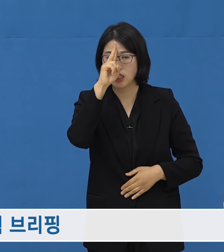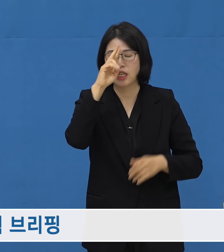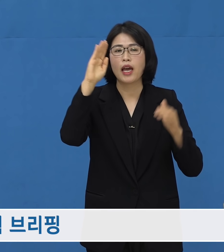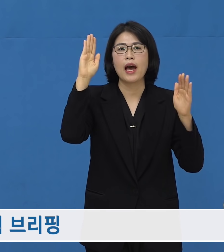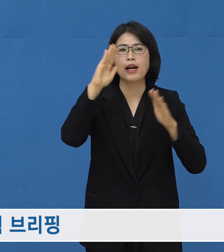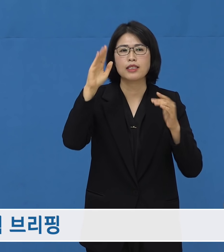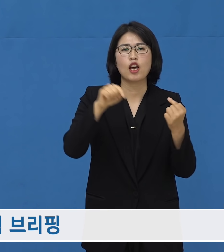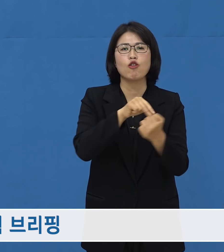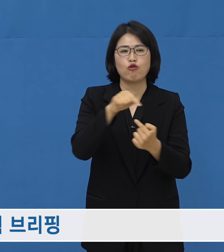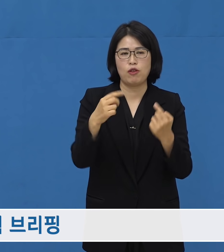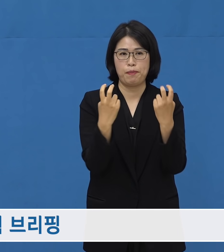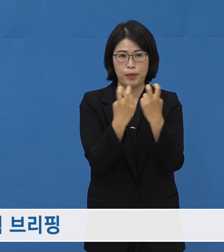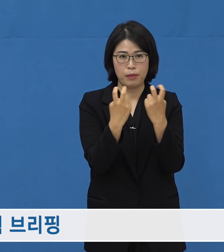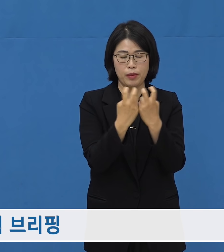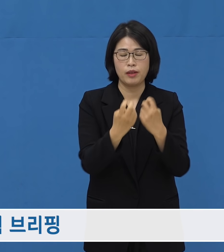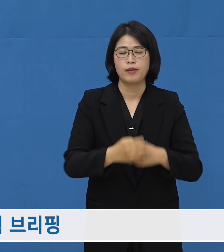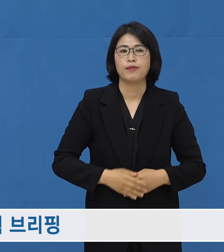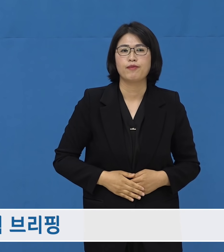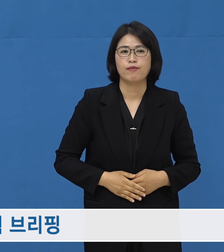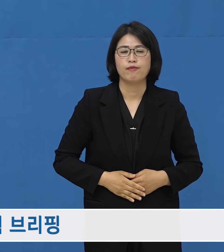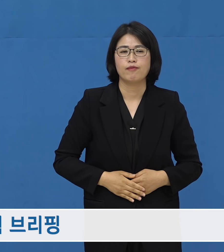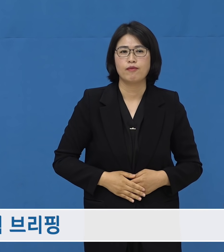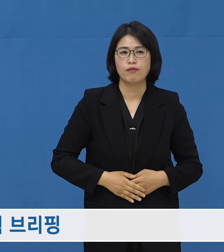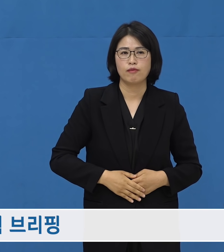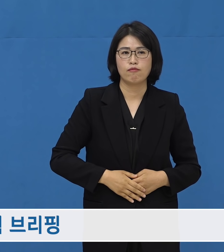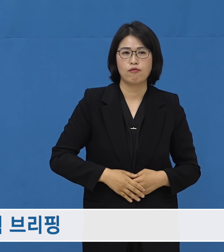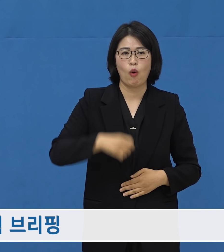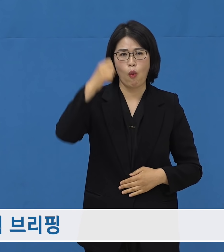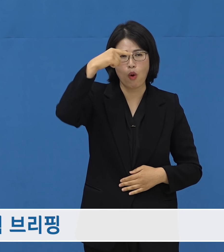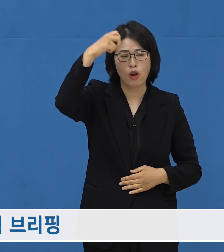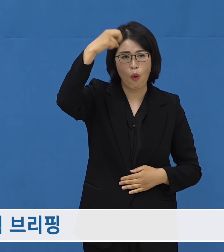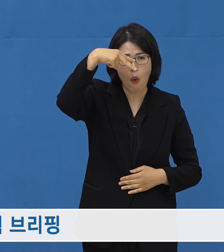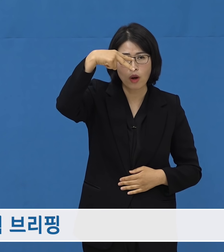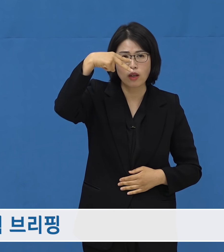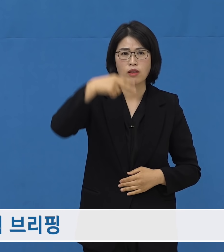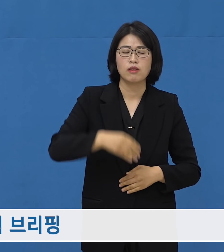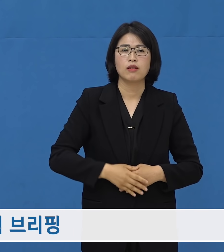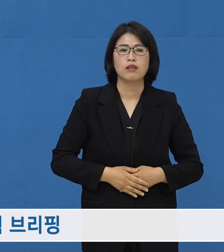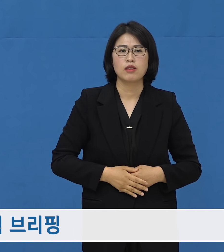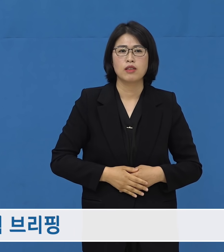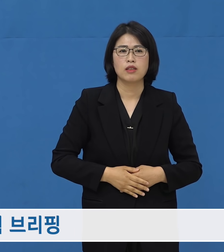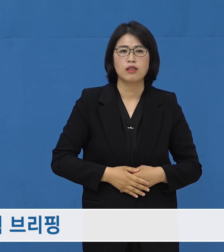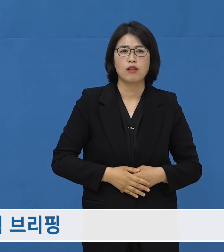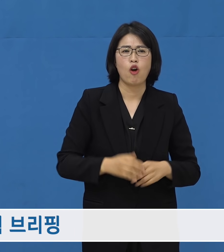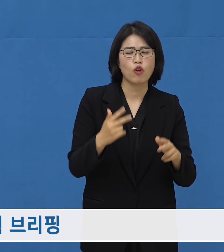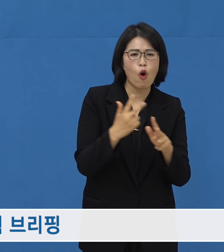대상 운영 방안입니다. 고1과 고2는 격주로